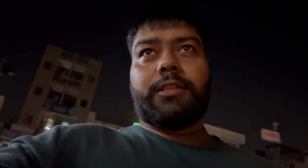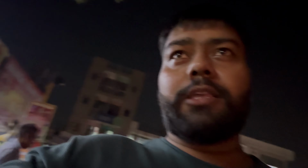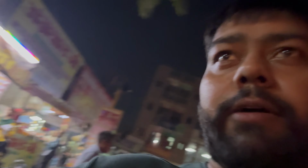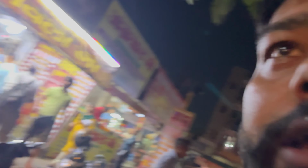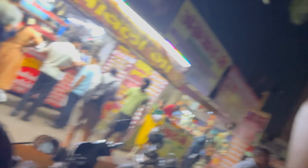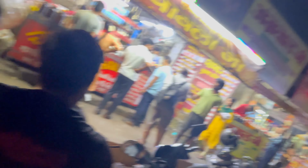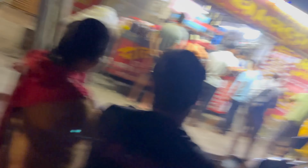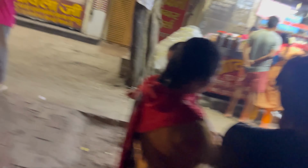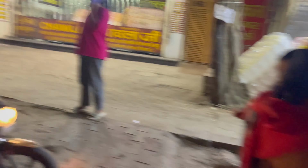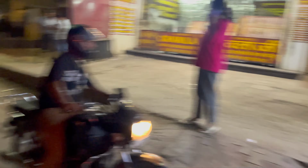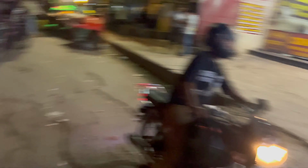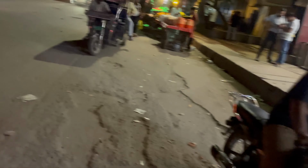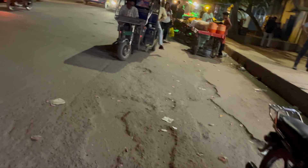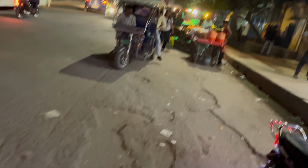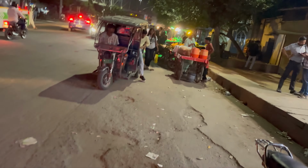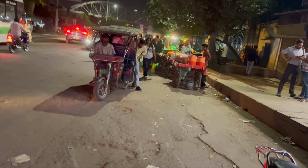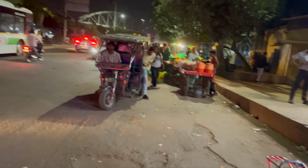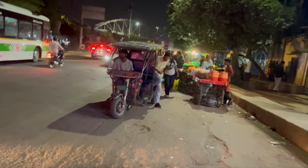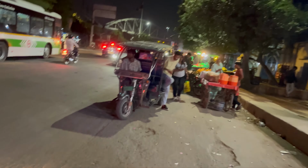हैं भाई घर। चलो गाइस,